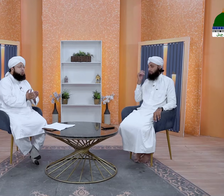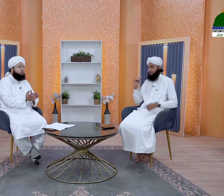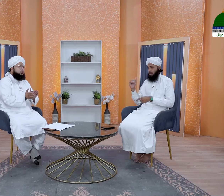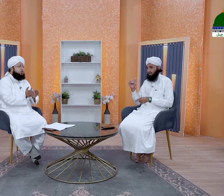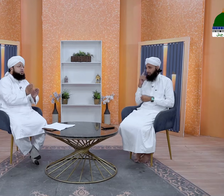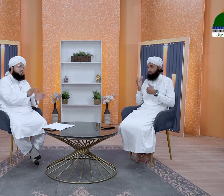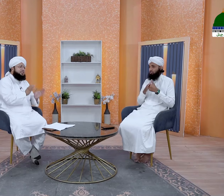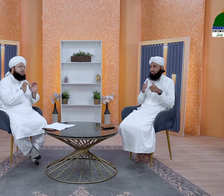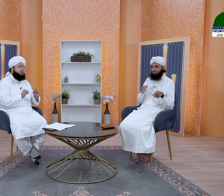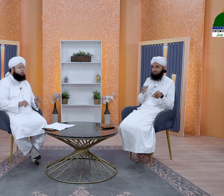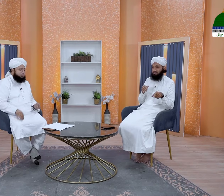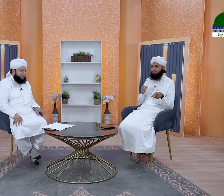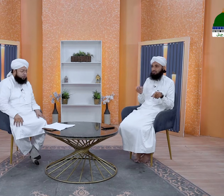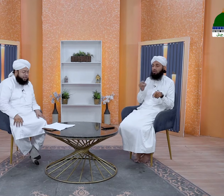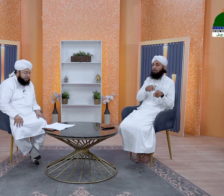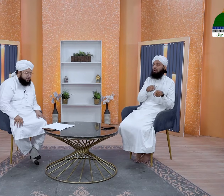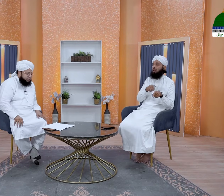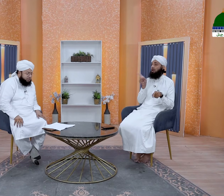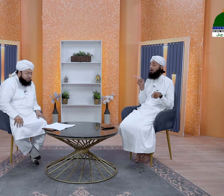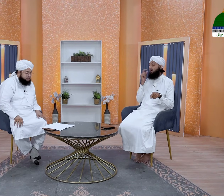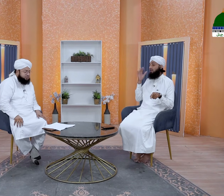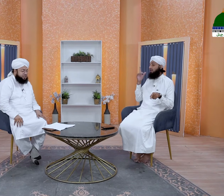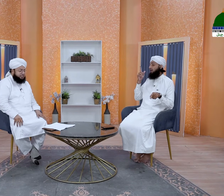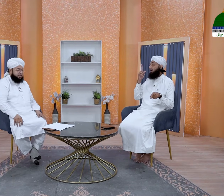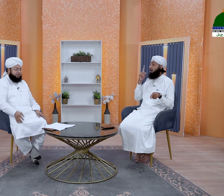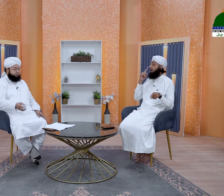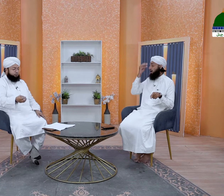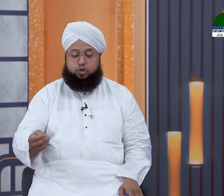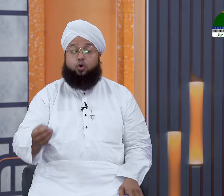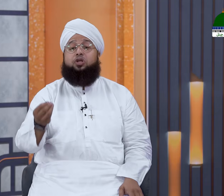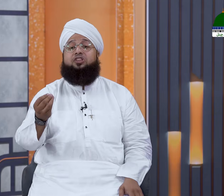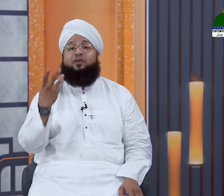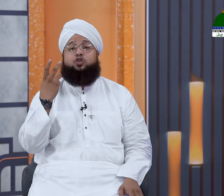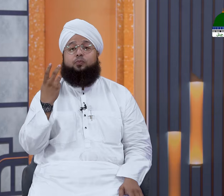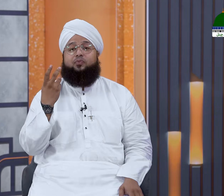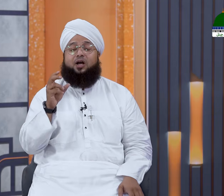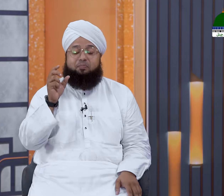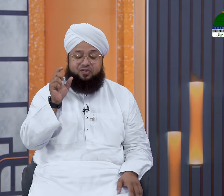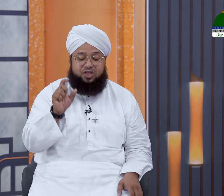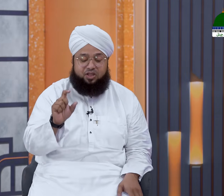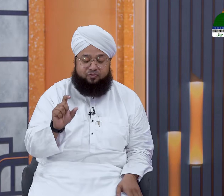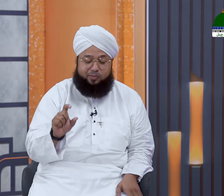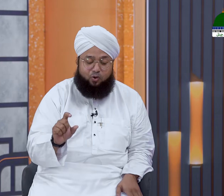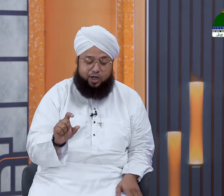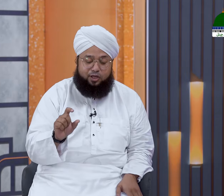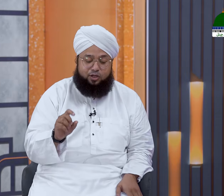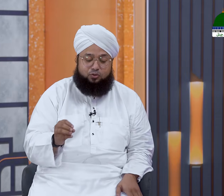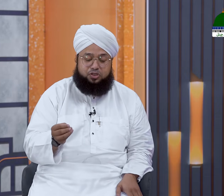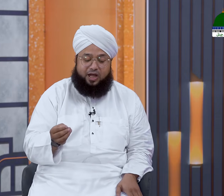کو ساس سے برا گمان ہو جاتا ہے، جیسا کہ شوہر کی توجہ اگر بیوی کی طرف کم ہو گئی تو ساس